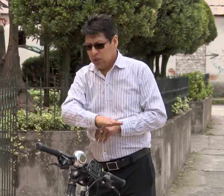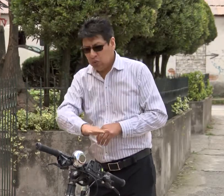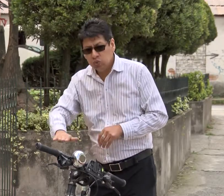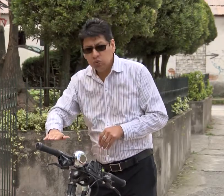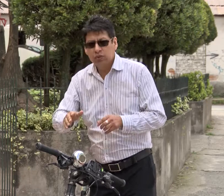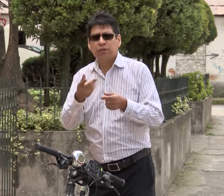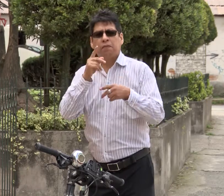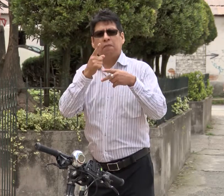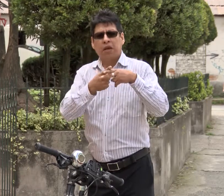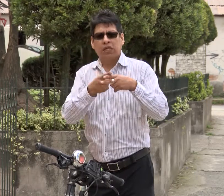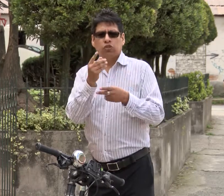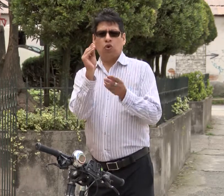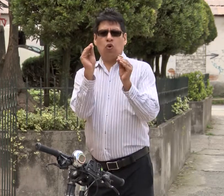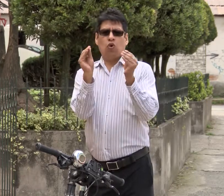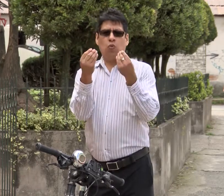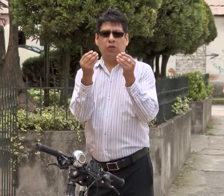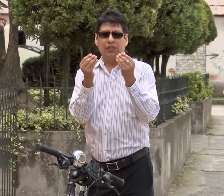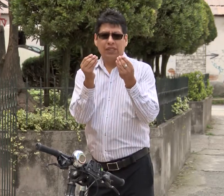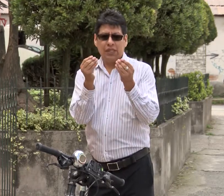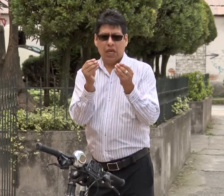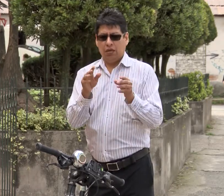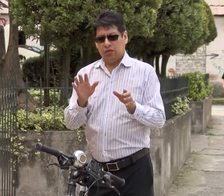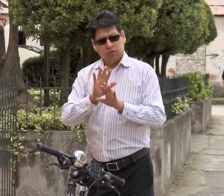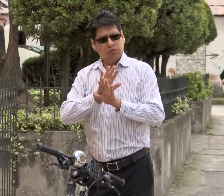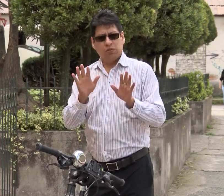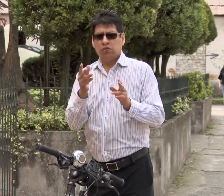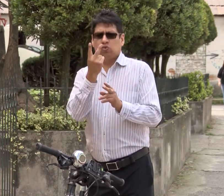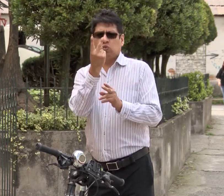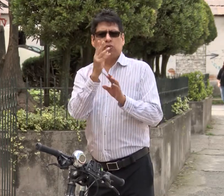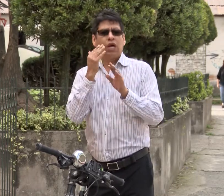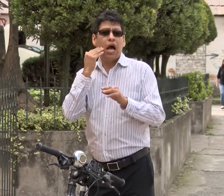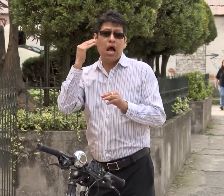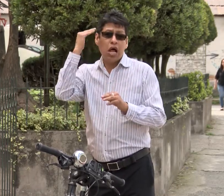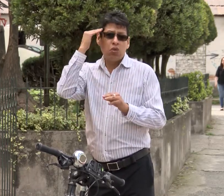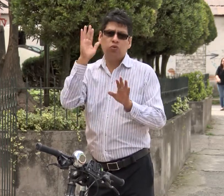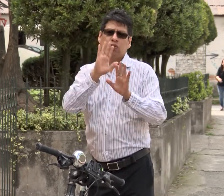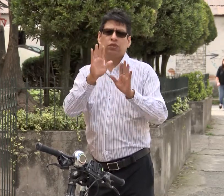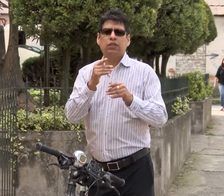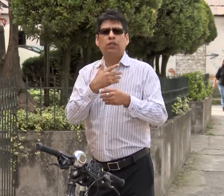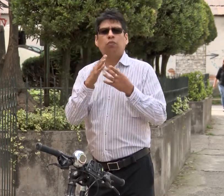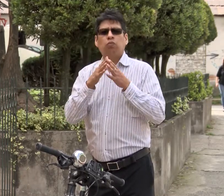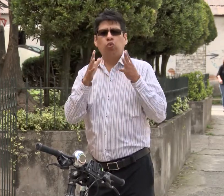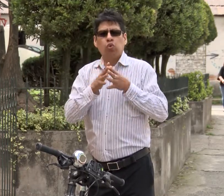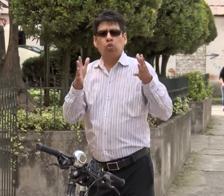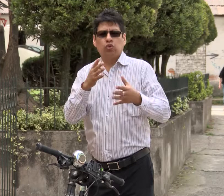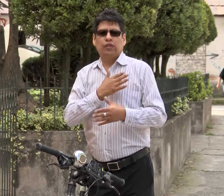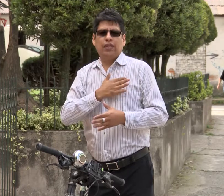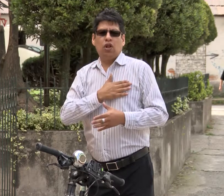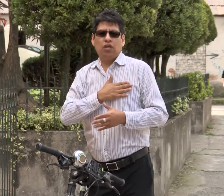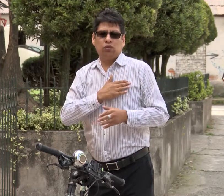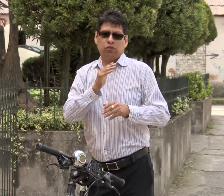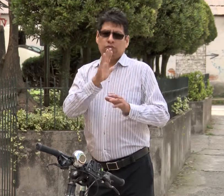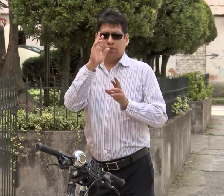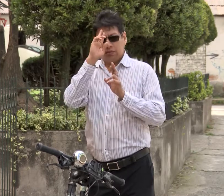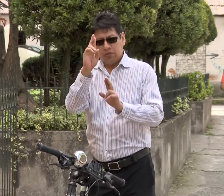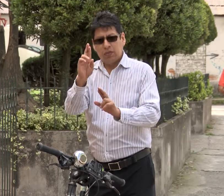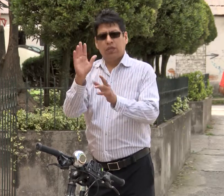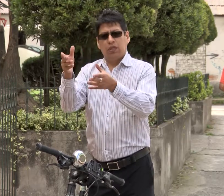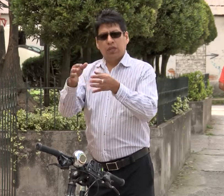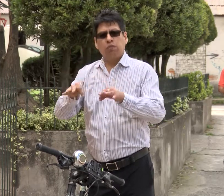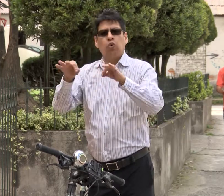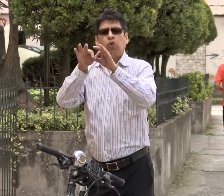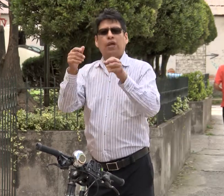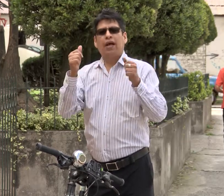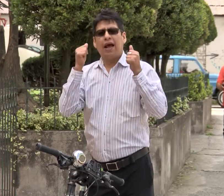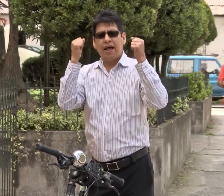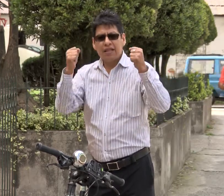jóvenes adultos no nos importa la edad lo que importa es el corazón que ustedes salgan adelante que